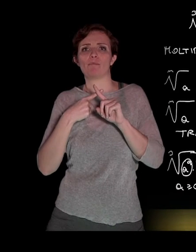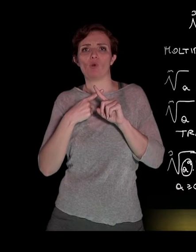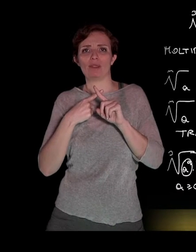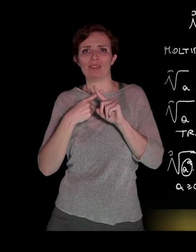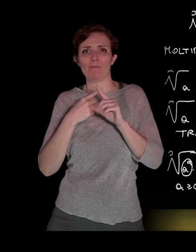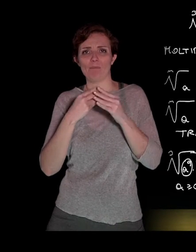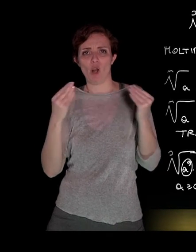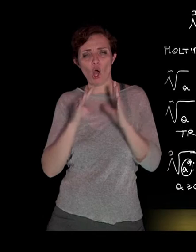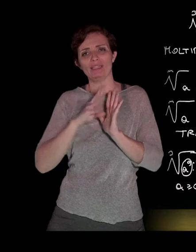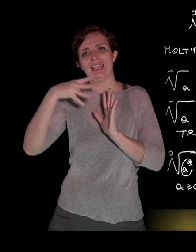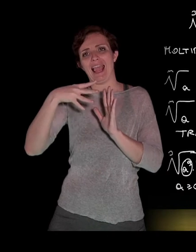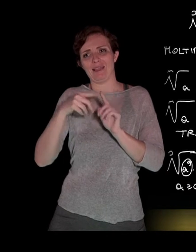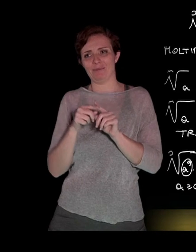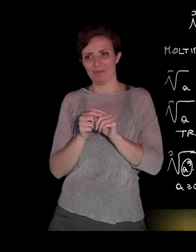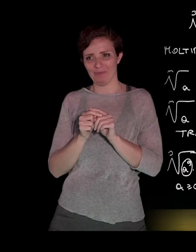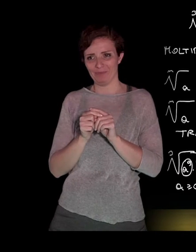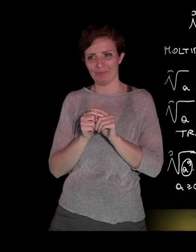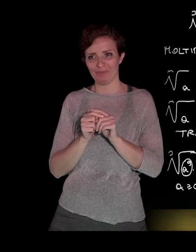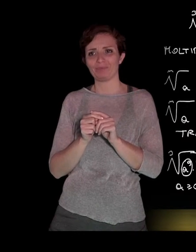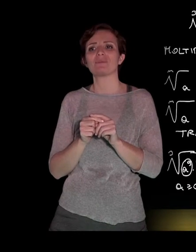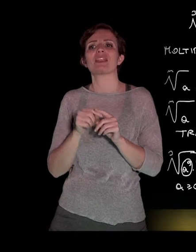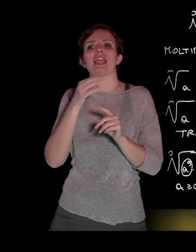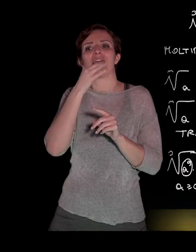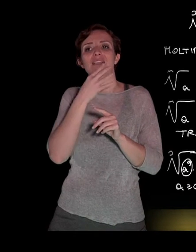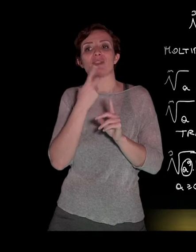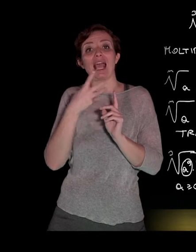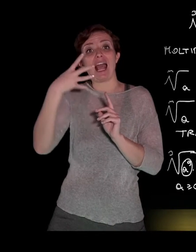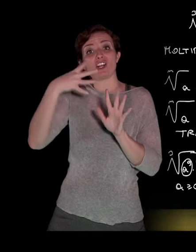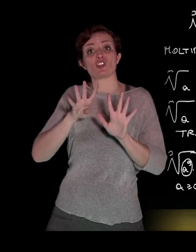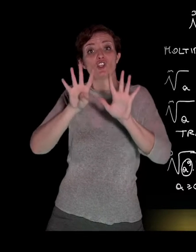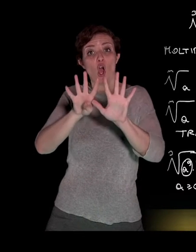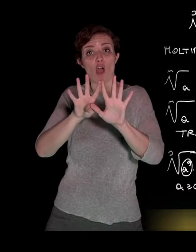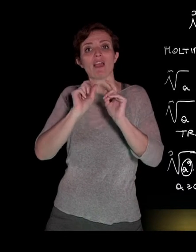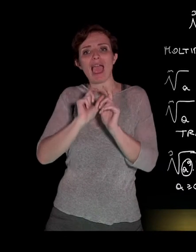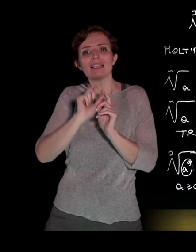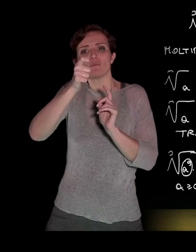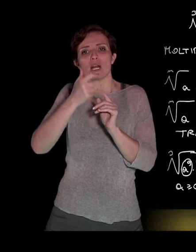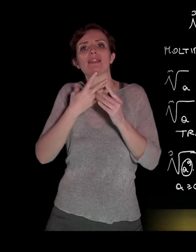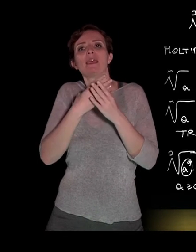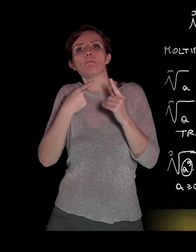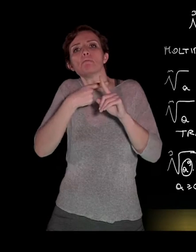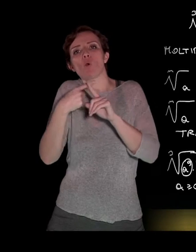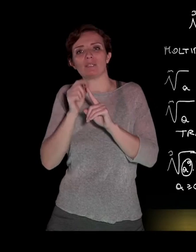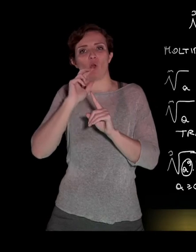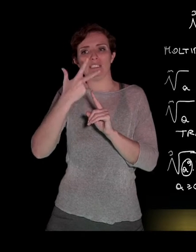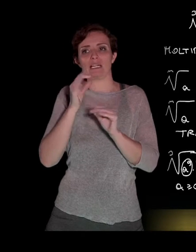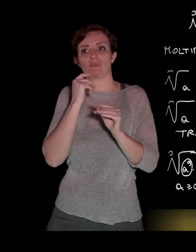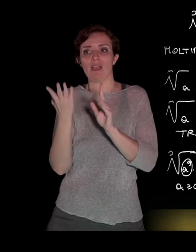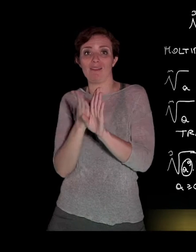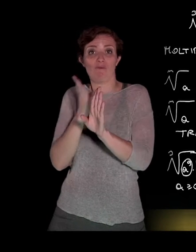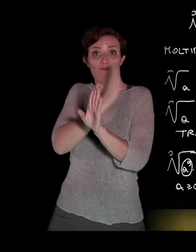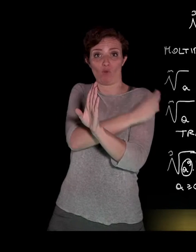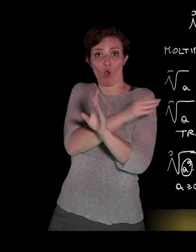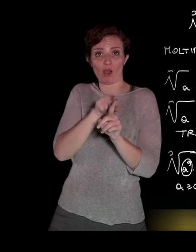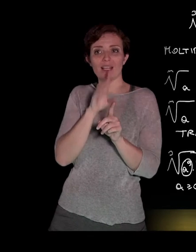avventa la nona avendo l'esponente 9 multiplo essendo un esponente 9 multiplo di tre è possibile portarlo fuori diventa la terza e per quanto